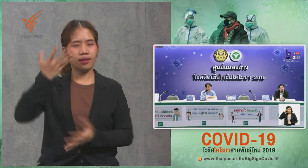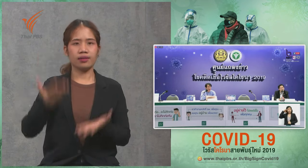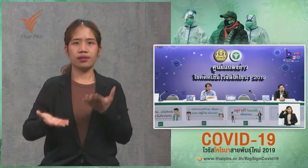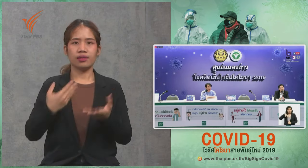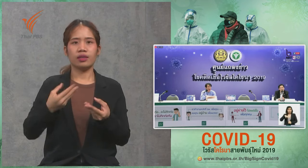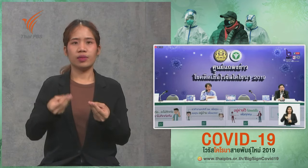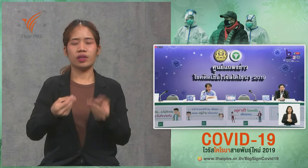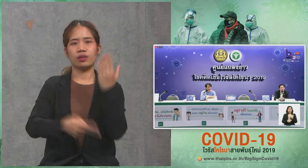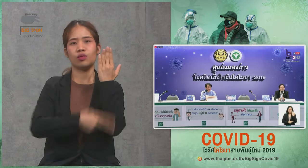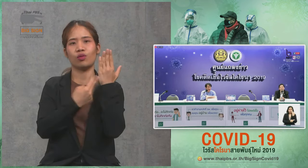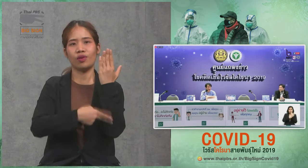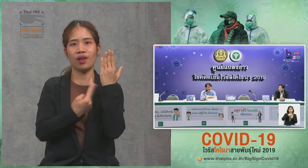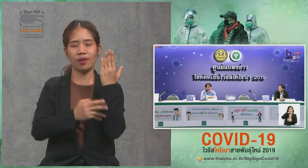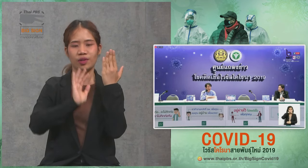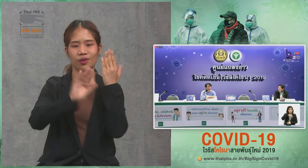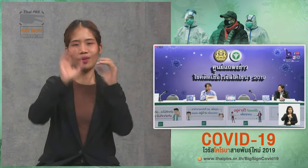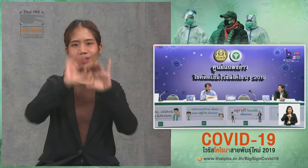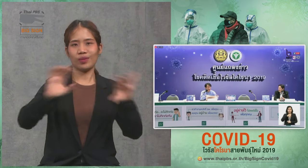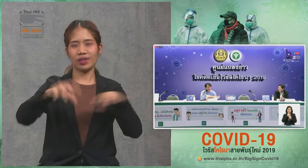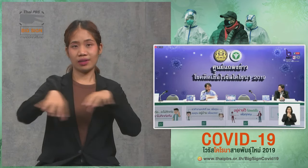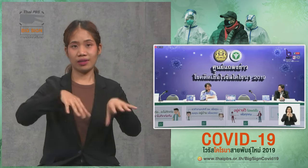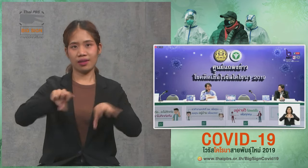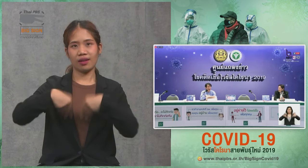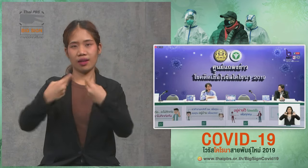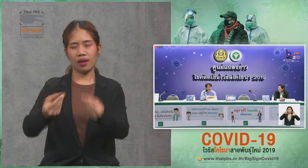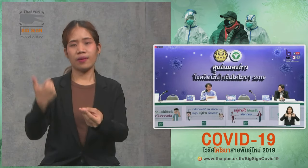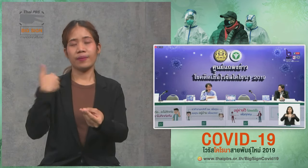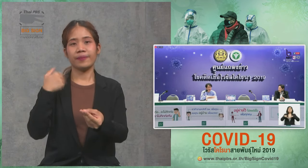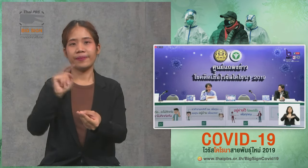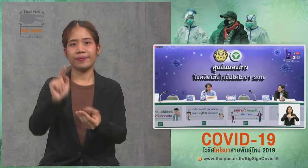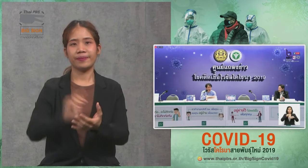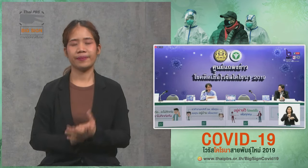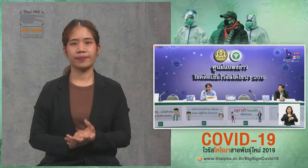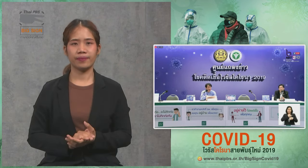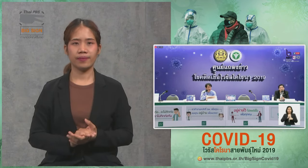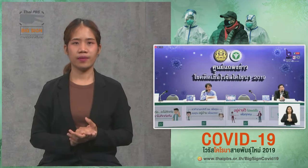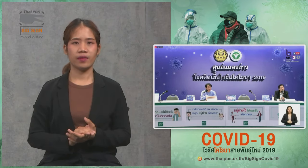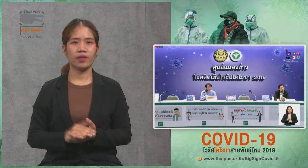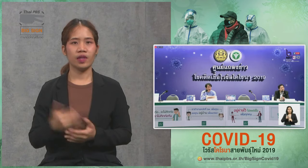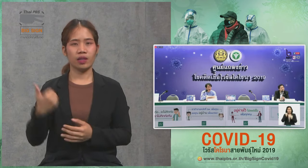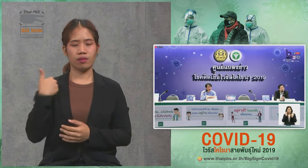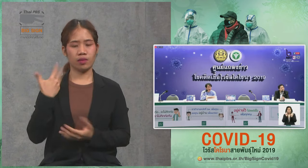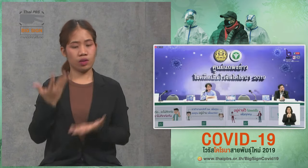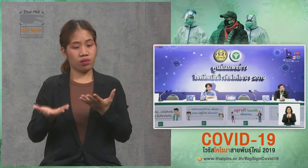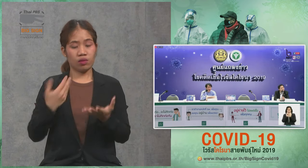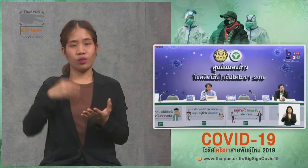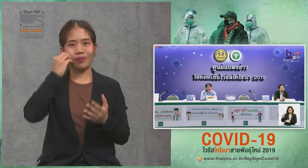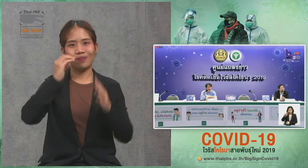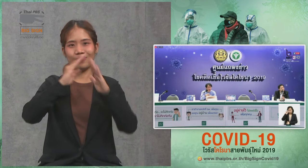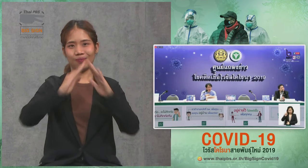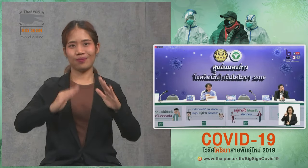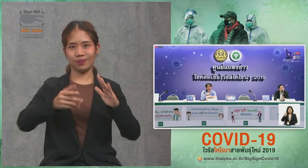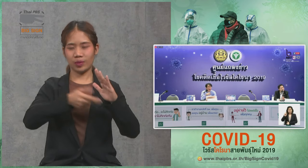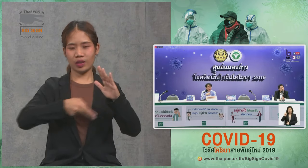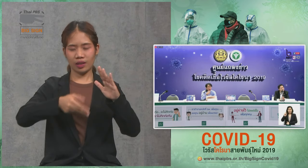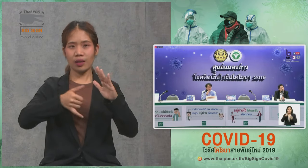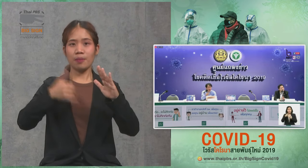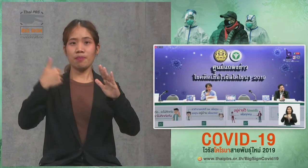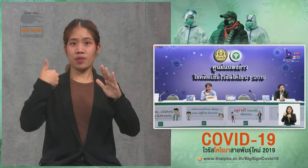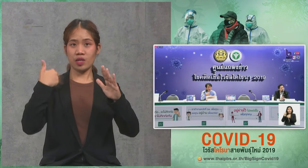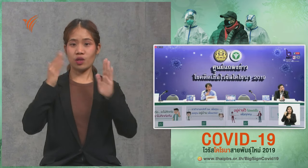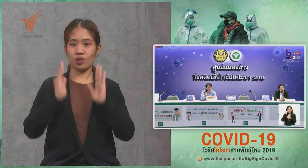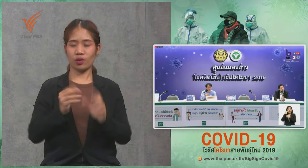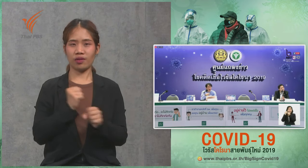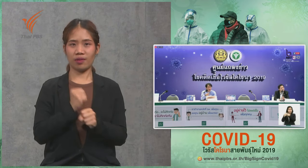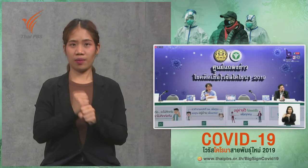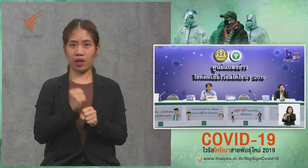ที่โรงแรมที่ทางภาครัฐจัดให้ส่วนหนึ่งก็จะไปกักกันอยู่ที่บ้านนะครับกักกันที่บ้านโดยมีเจ้าหน้าที่เนี่ยไปตรว